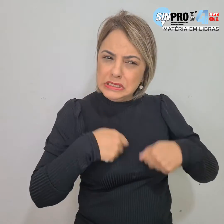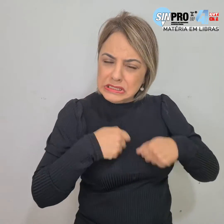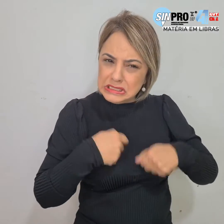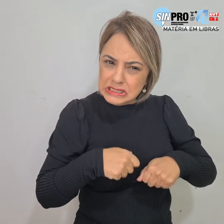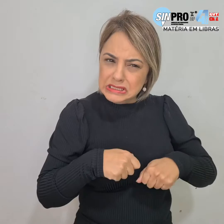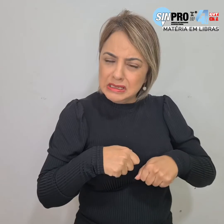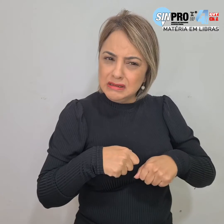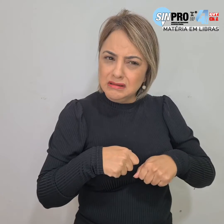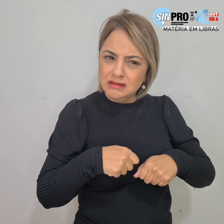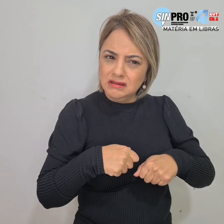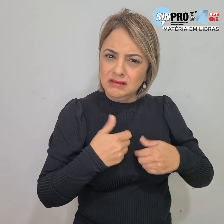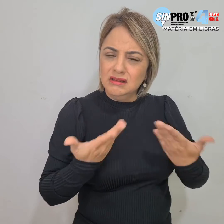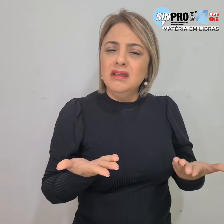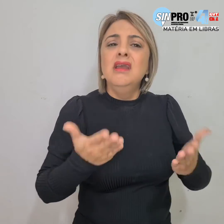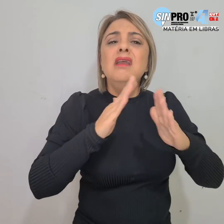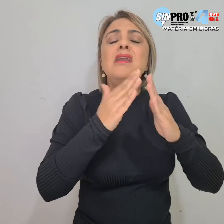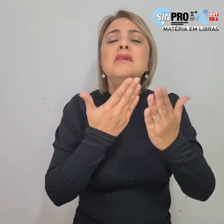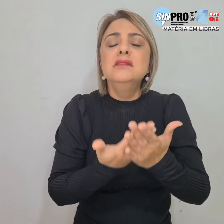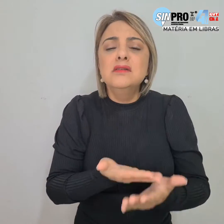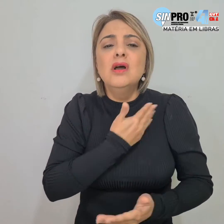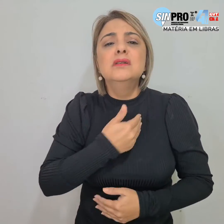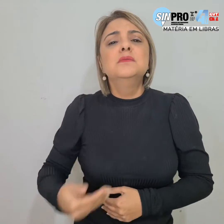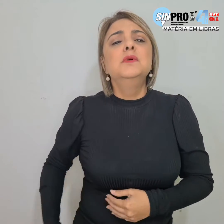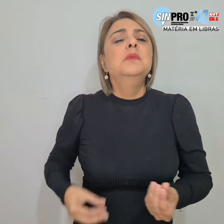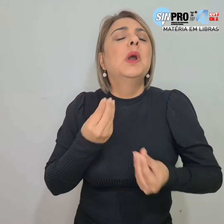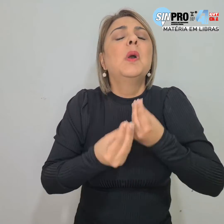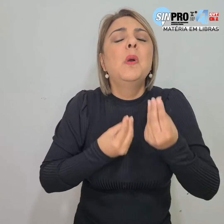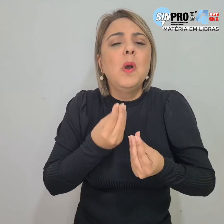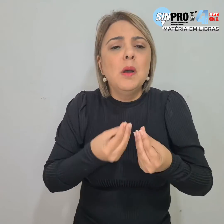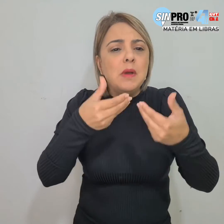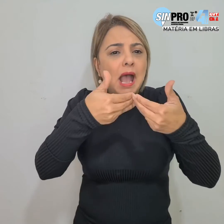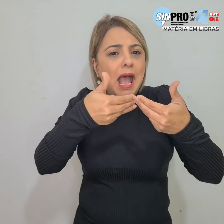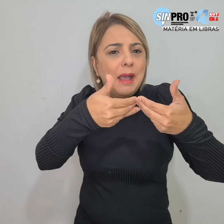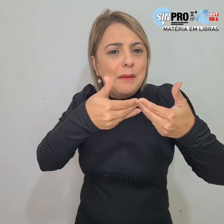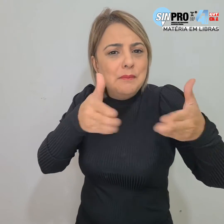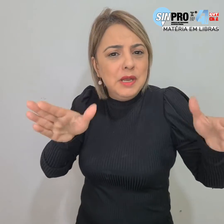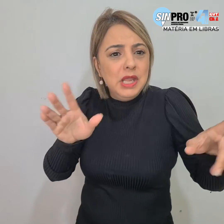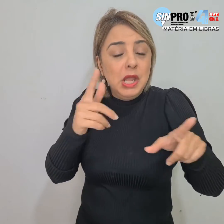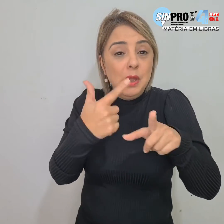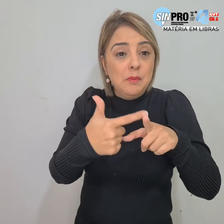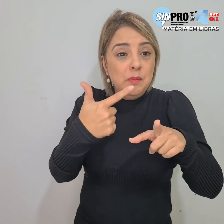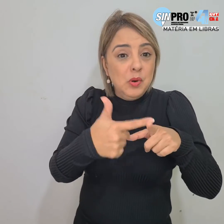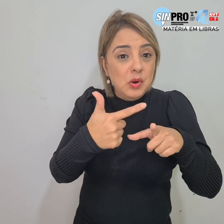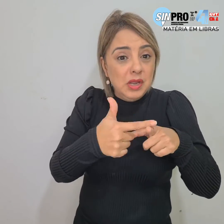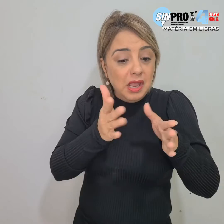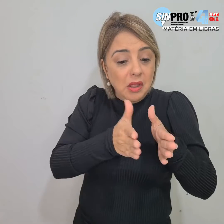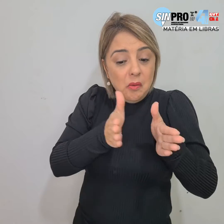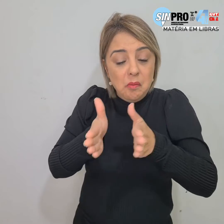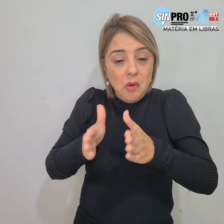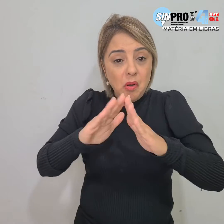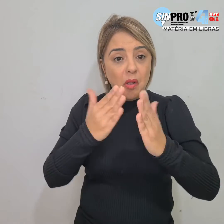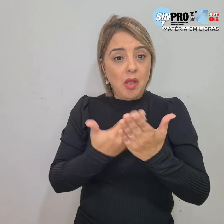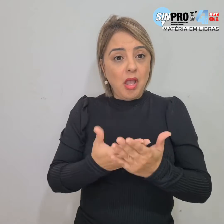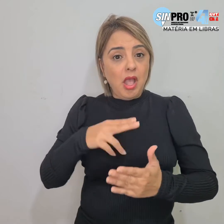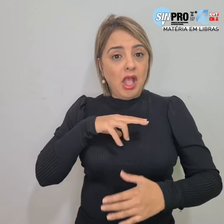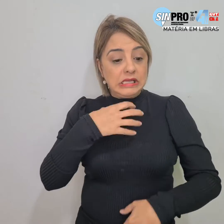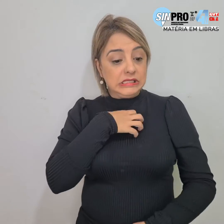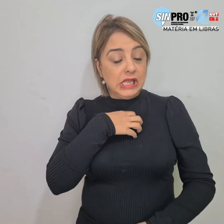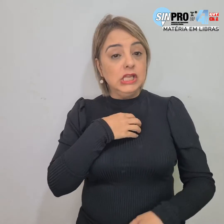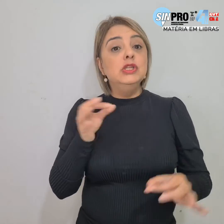escolas públicas? Vão abrir as portas porque uma ínfima parte de escolas de elite se sentem prontas para o retorno?